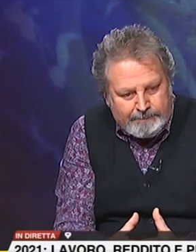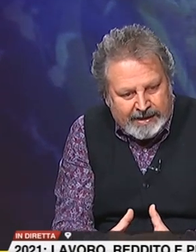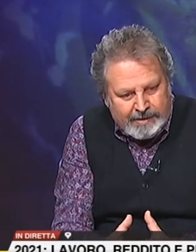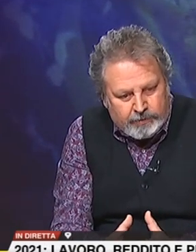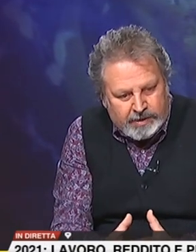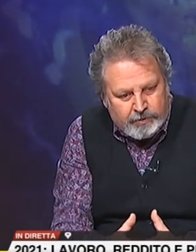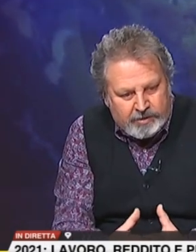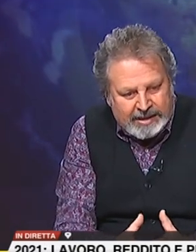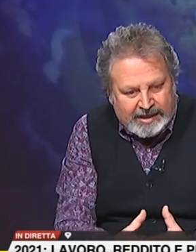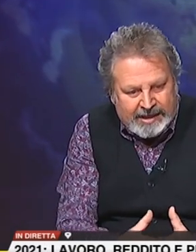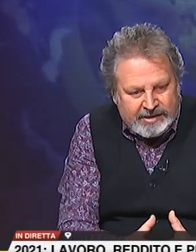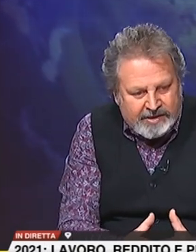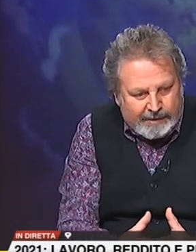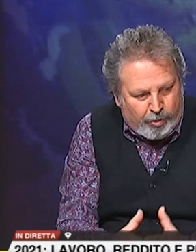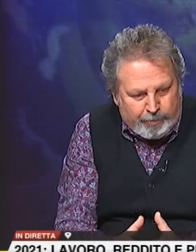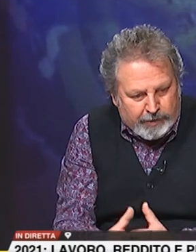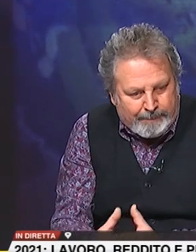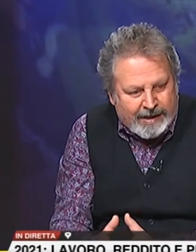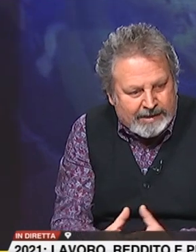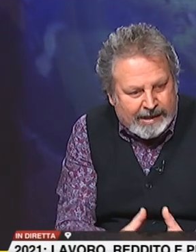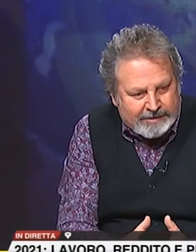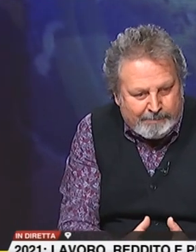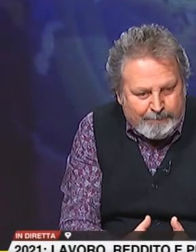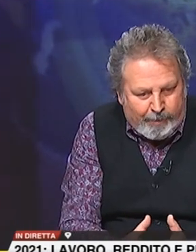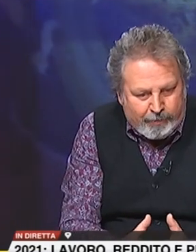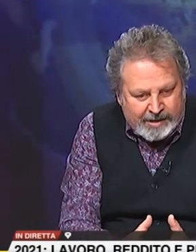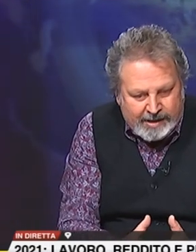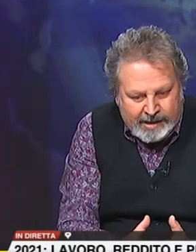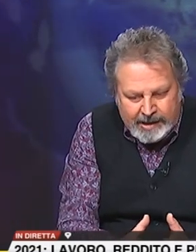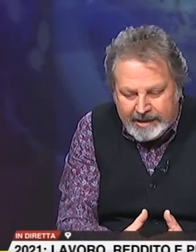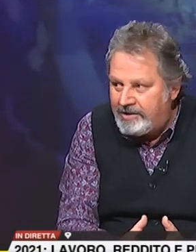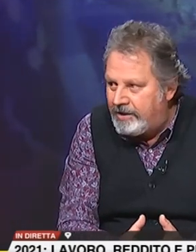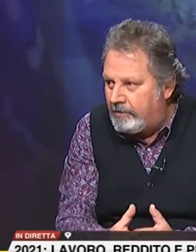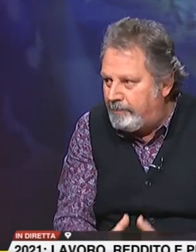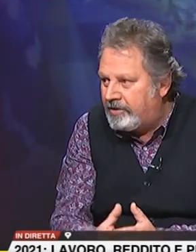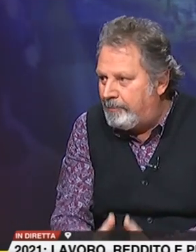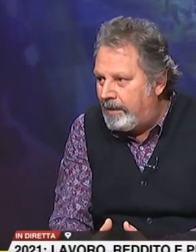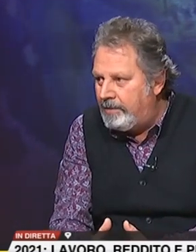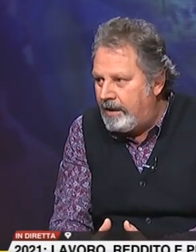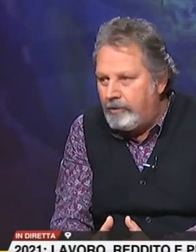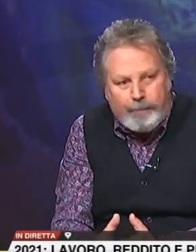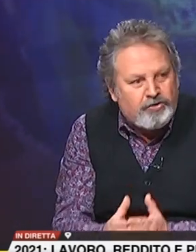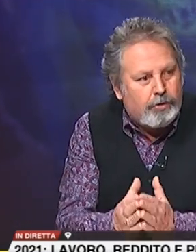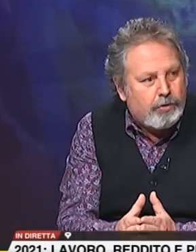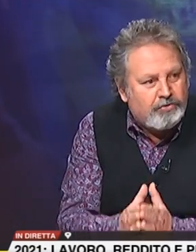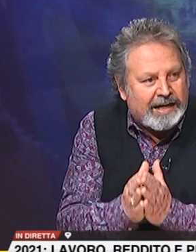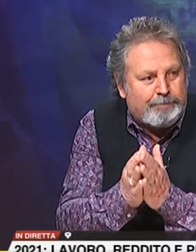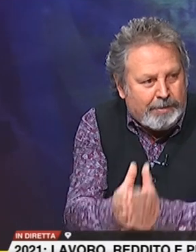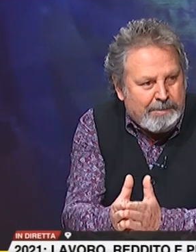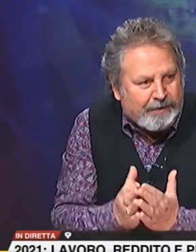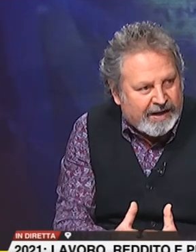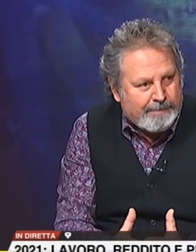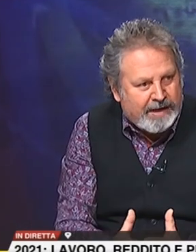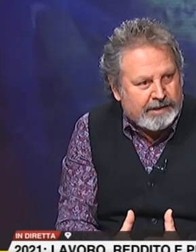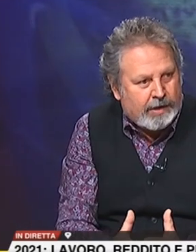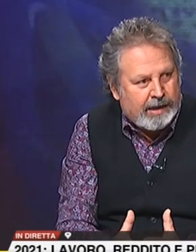all'interno di quel Parlamento che sono stati eletti sì dal popolo, da una parte e dall'altra, ma il popolo chiede che ci siano risposte ai problemi e non possono loro usare i